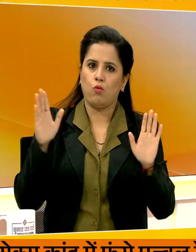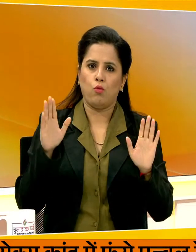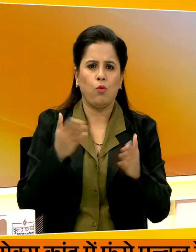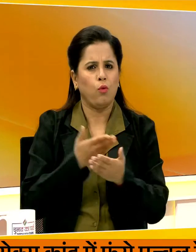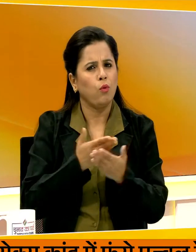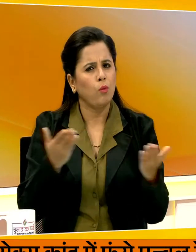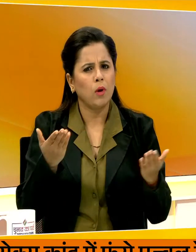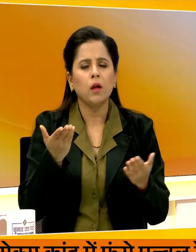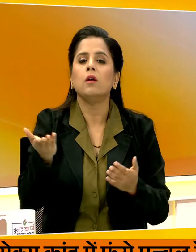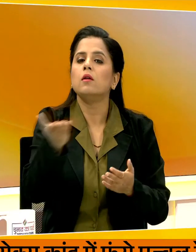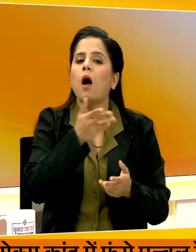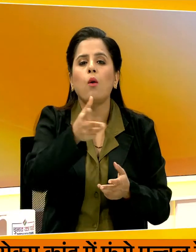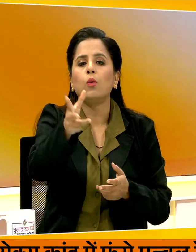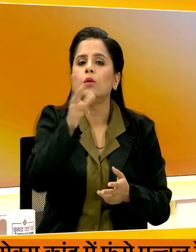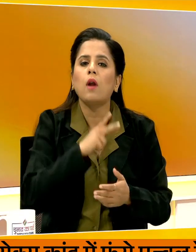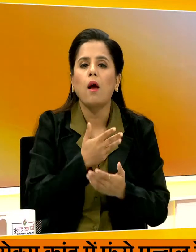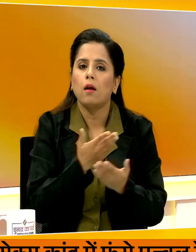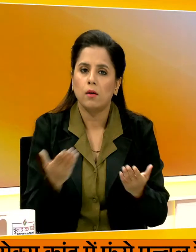अब आप मुझे बताइए,